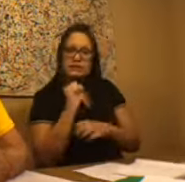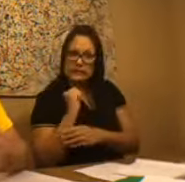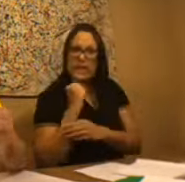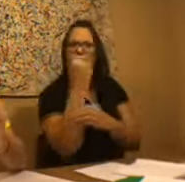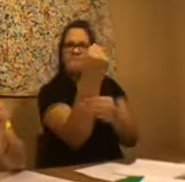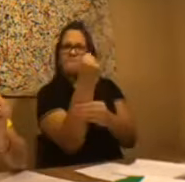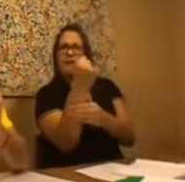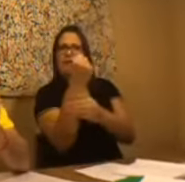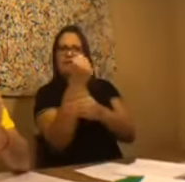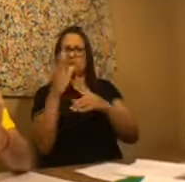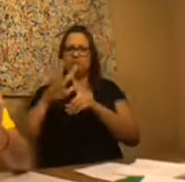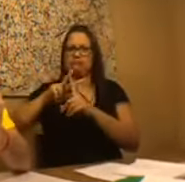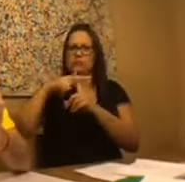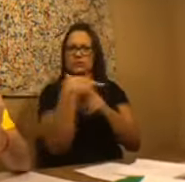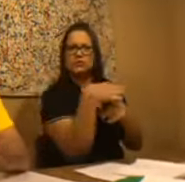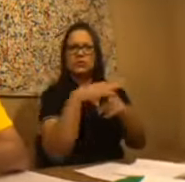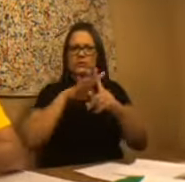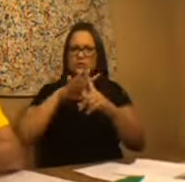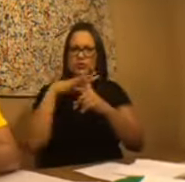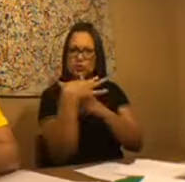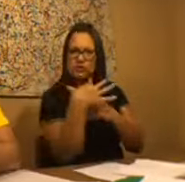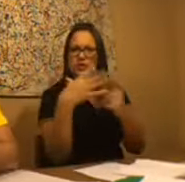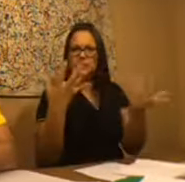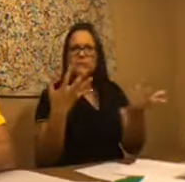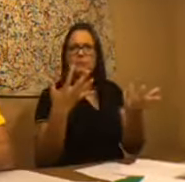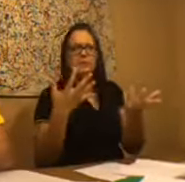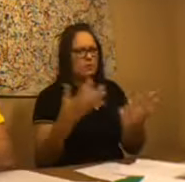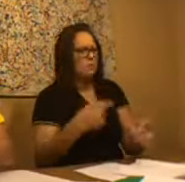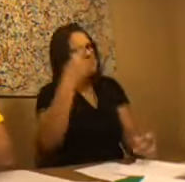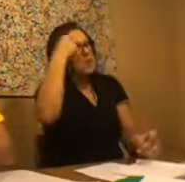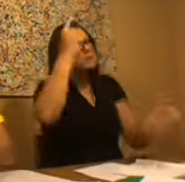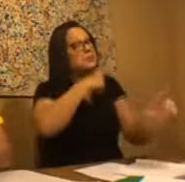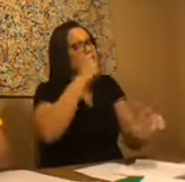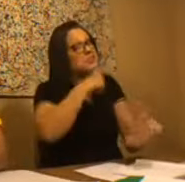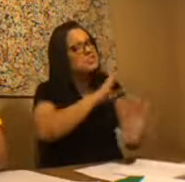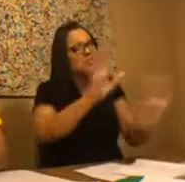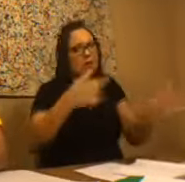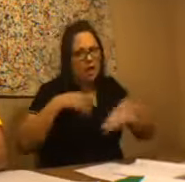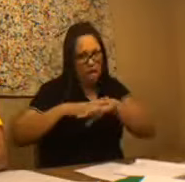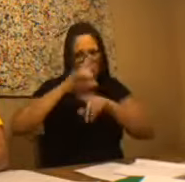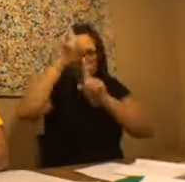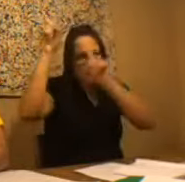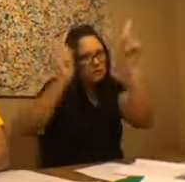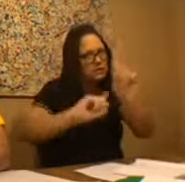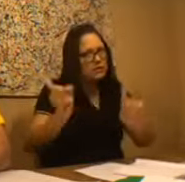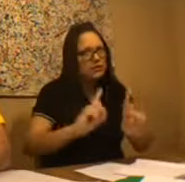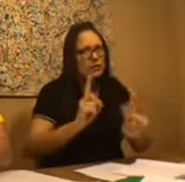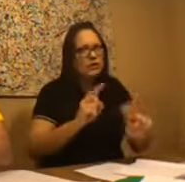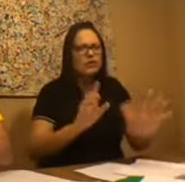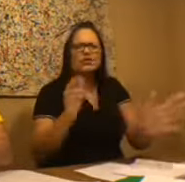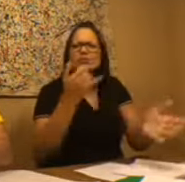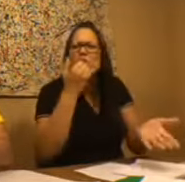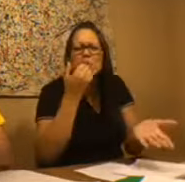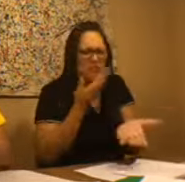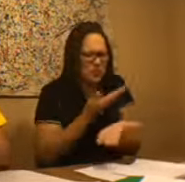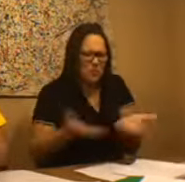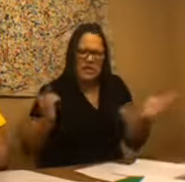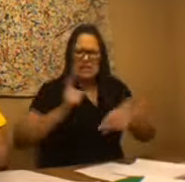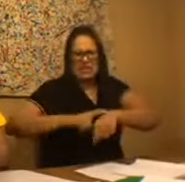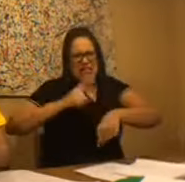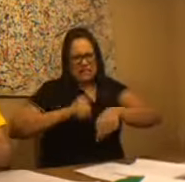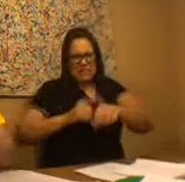socialismo de fernando haddad e é verdade o livro existe não inventamos livro eu não vou perder tempo para